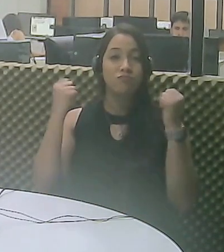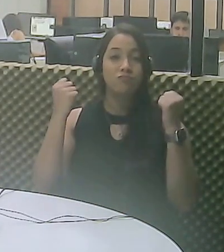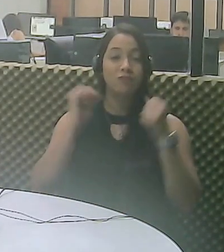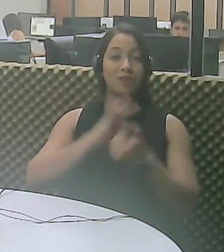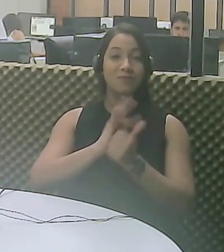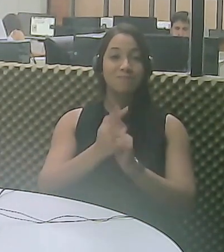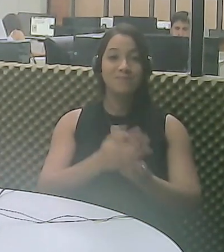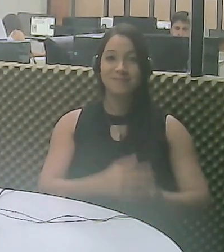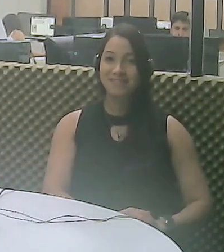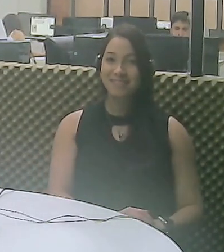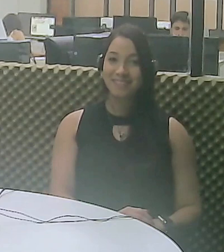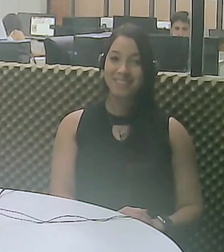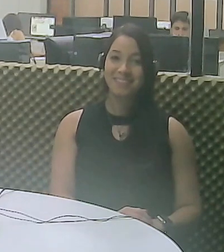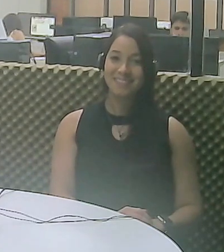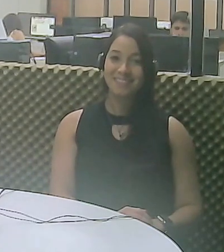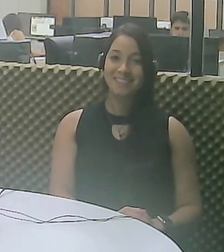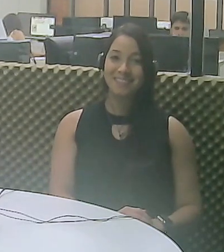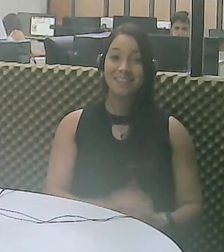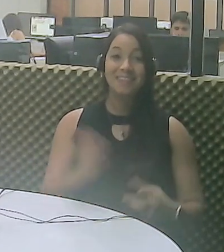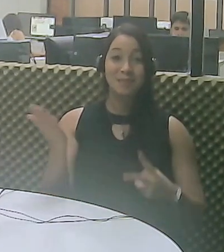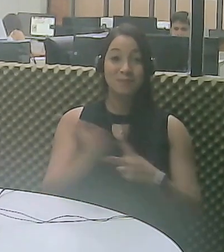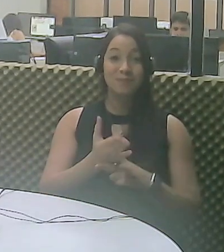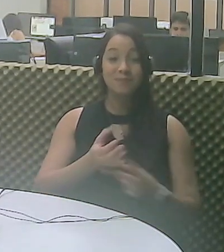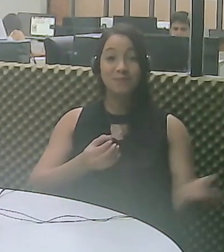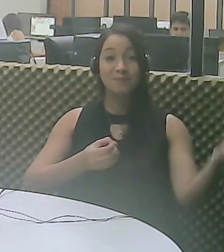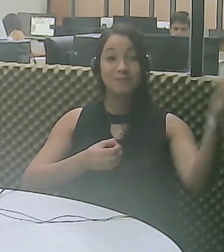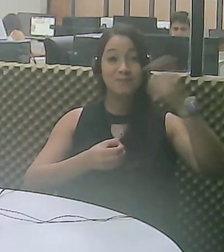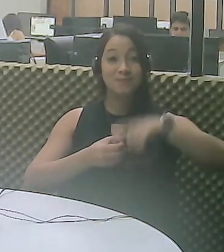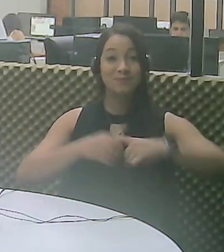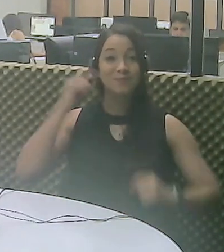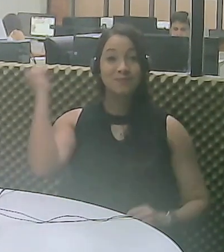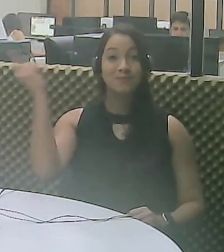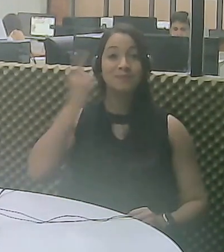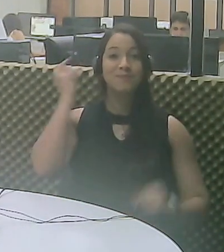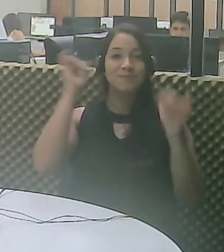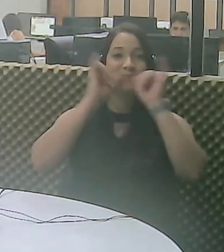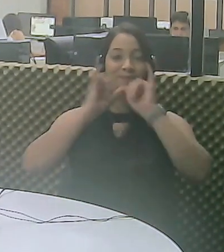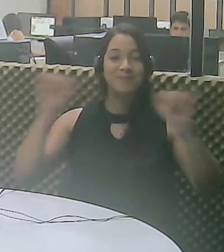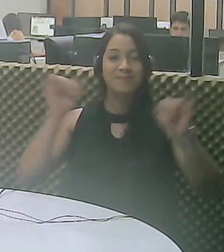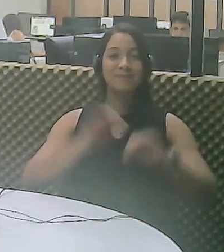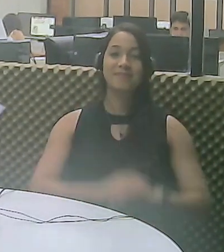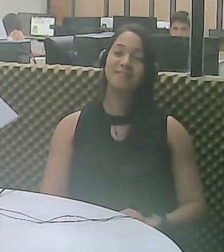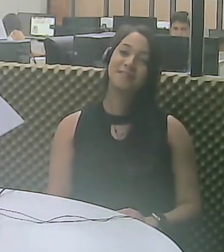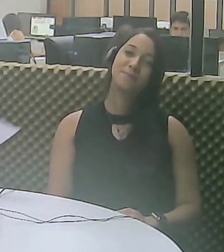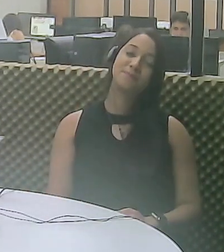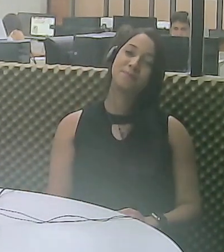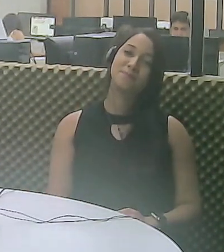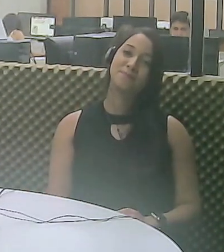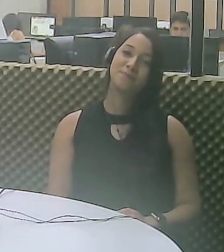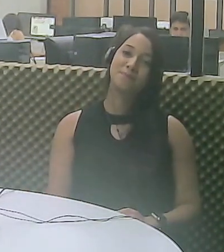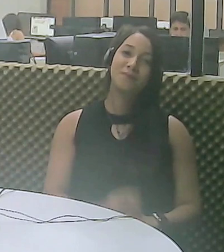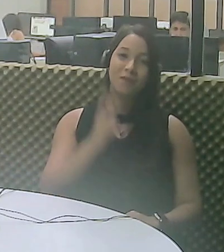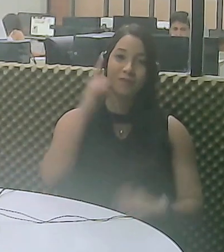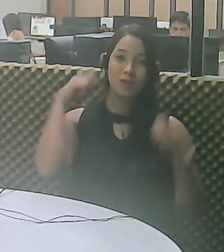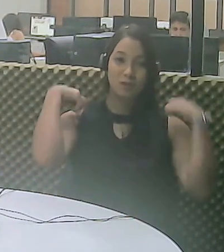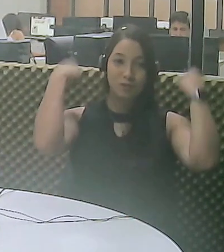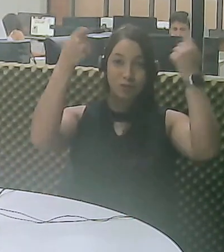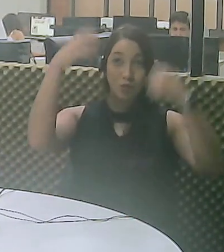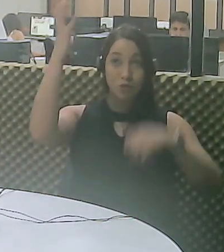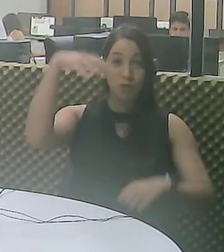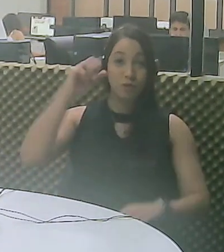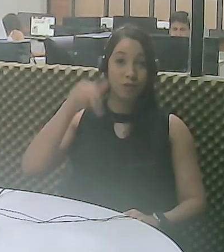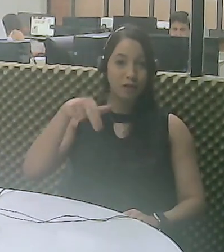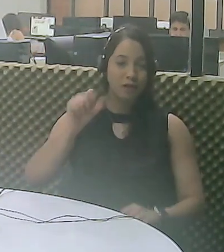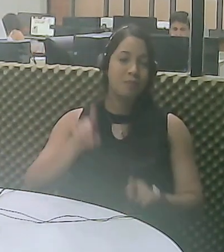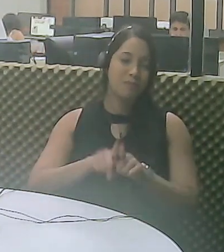Futel. Vamos para um breve intervalo e já voltamos com um giro de notícias. Essa é a capa de chuva da Ana, mas ela